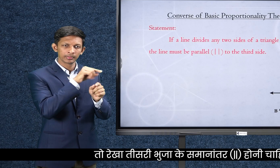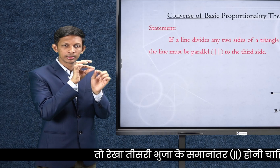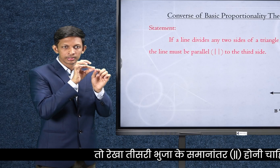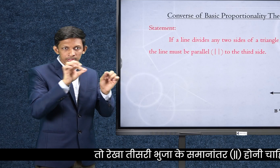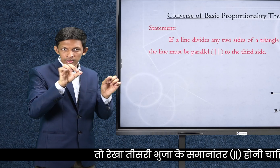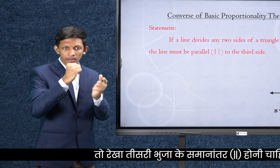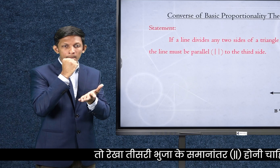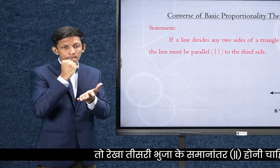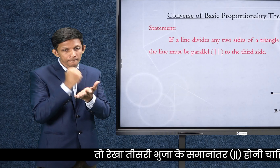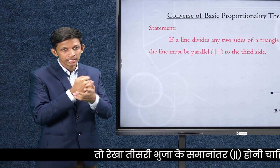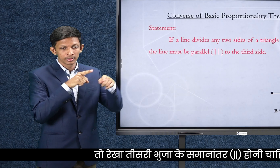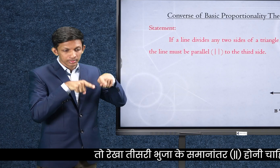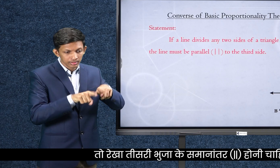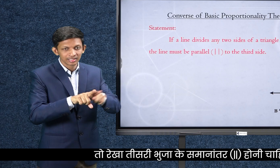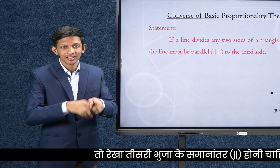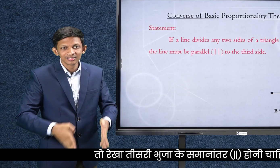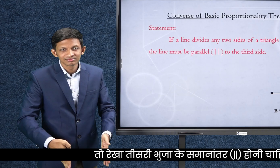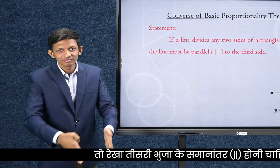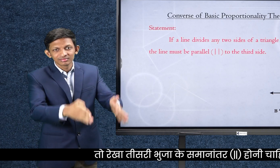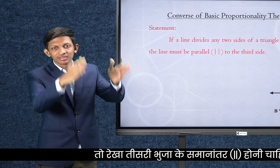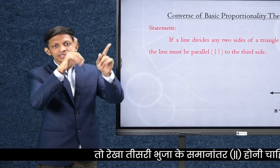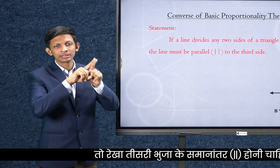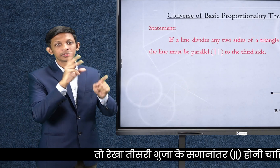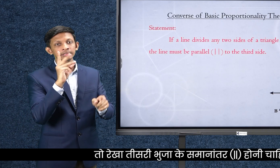रेखा तीसरी भुजा के समानांतर पैरेलल होनी चाहिए।